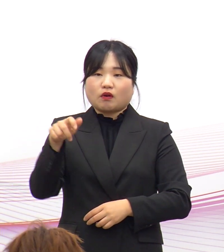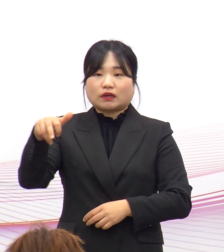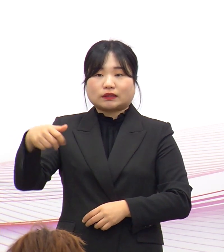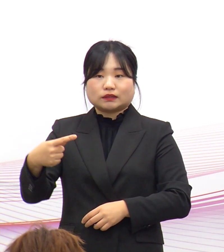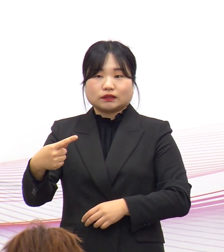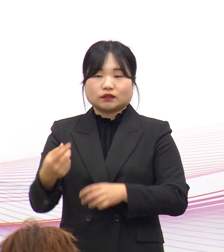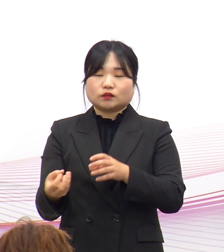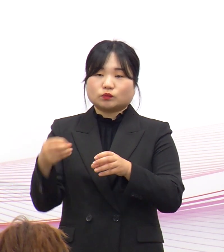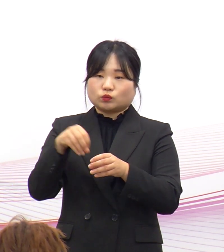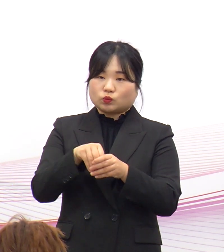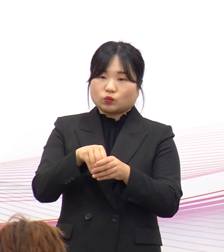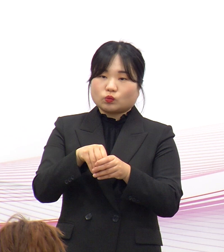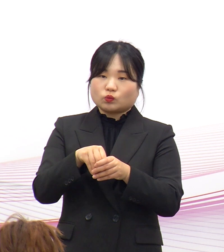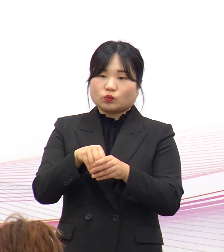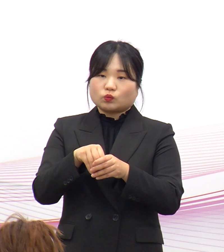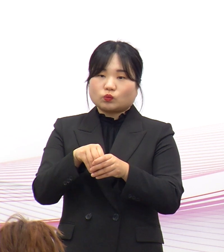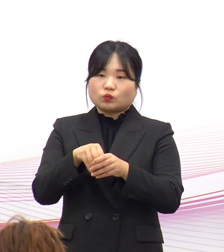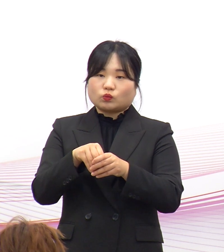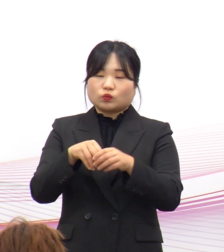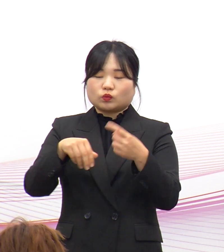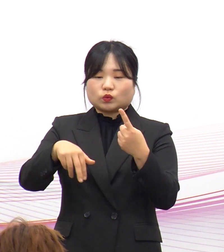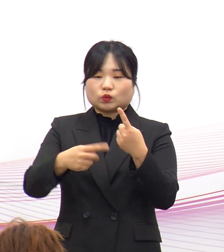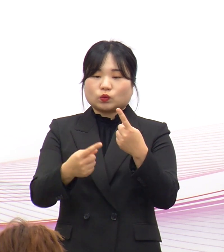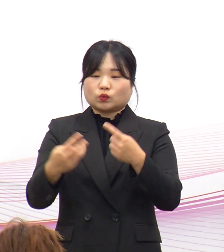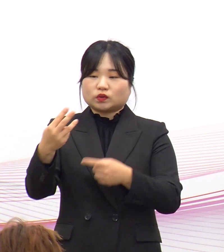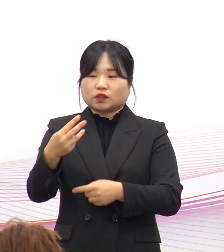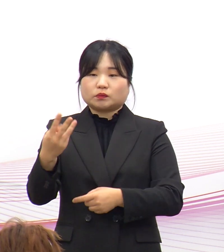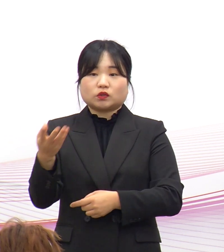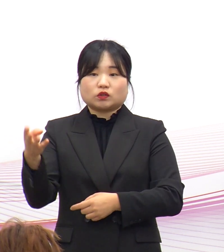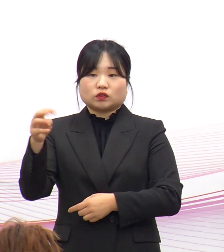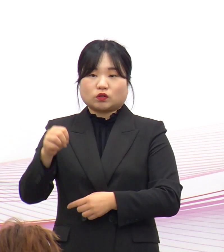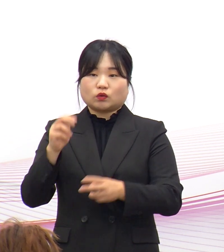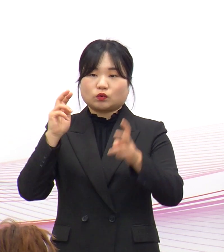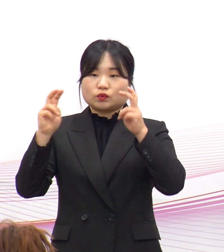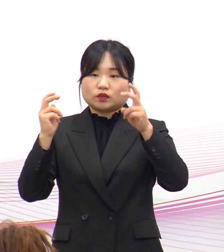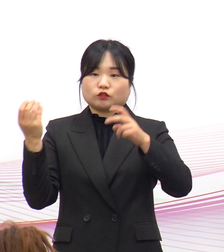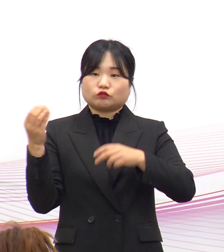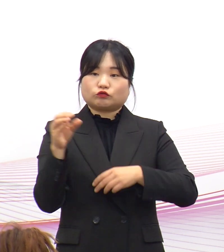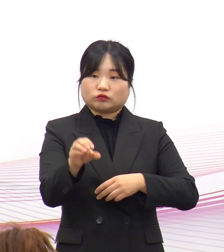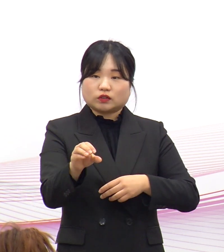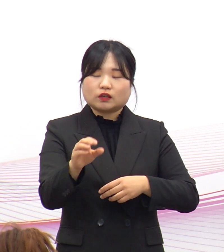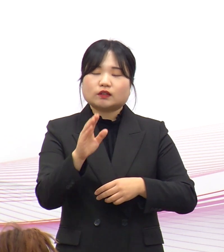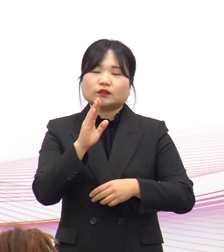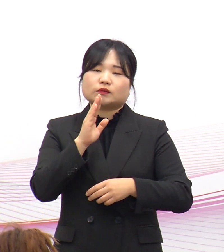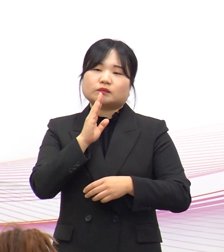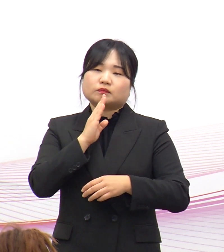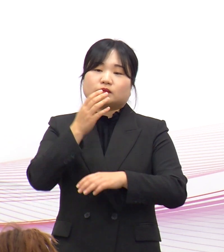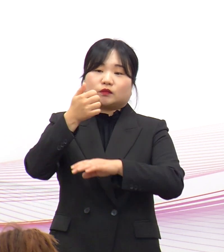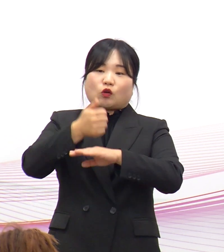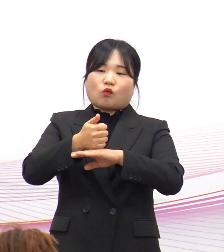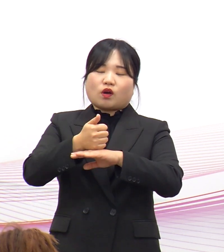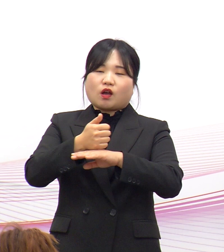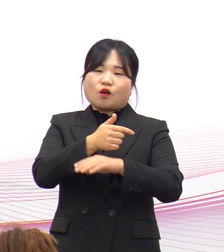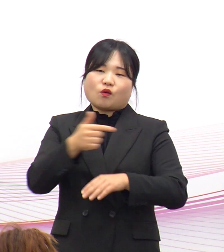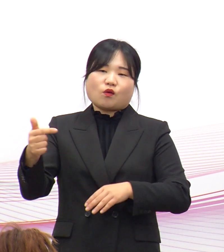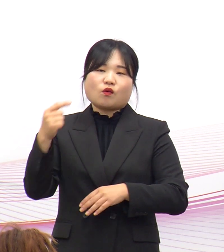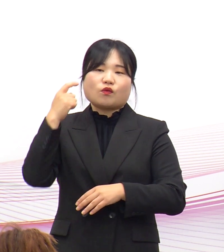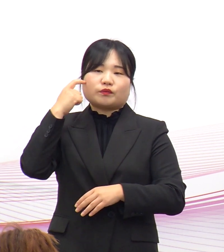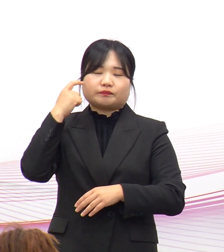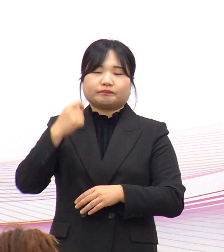포함한 1조 한 3천억 가까운 기업 투자 유치도 상당히 큰 성과가 있었다고